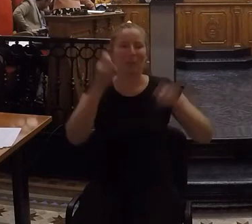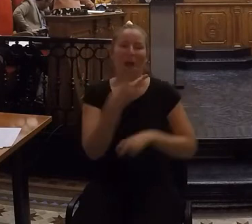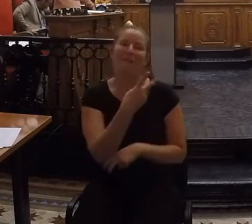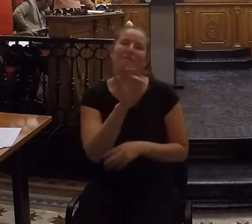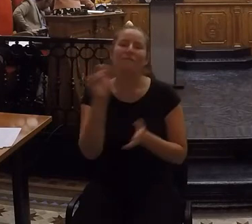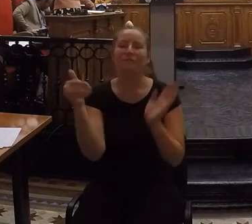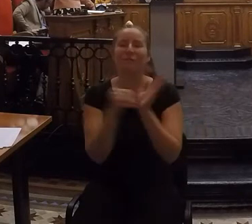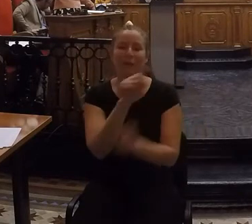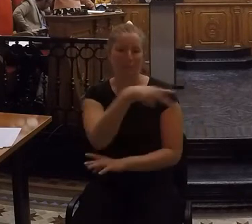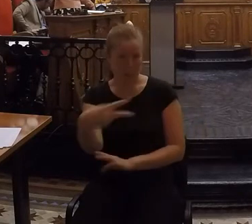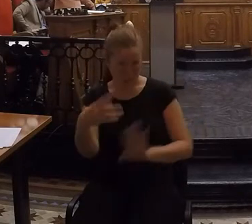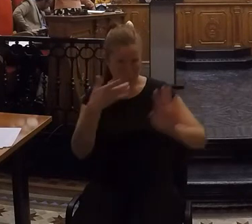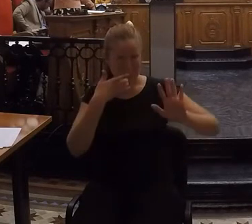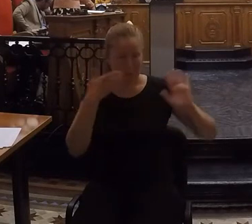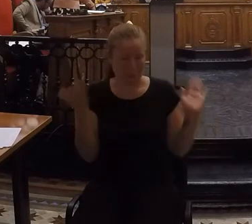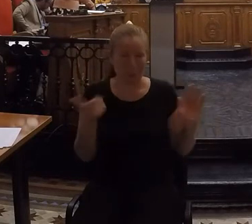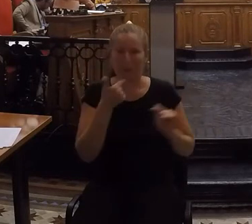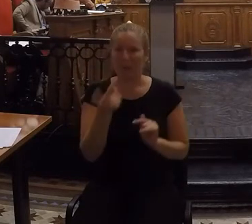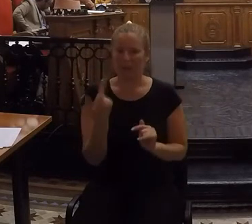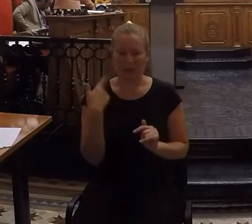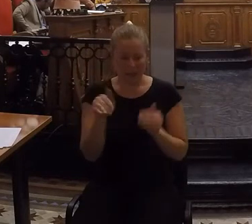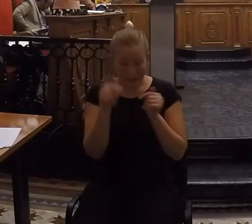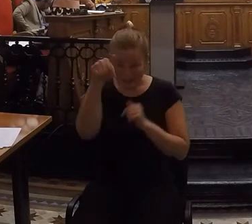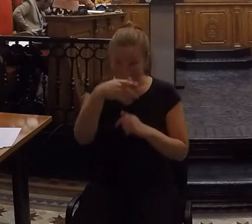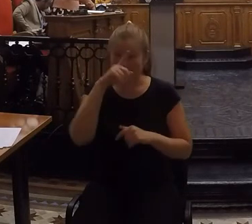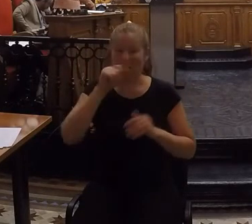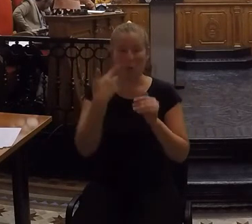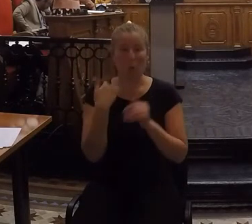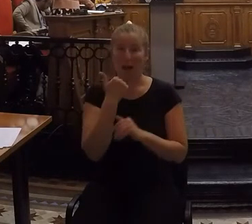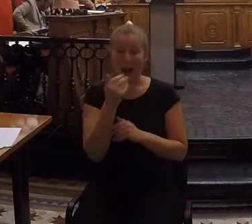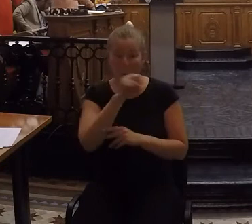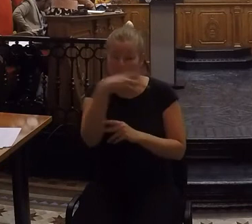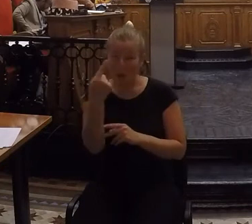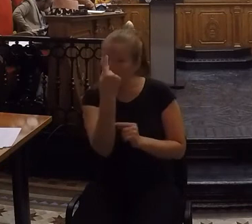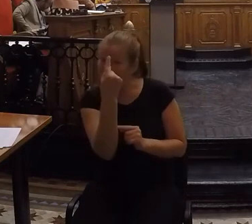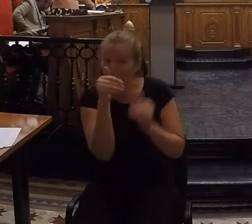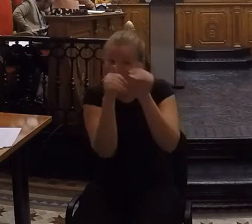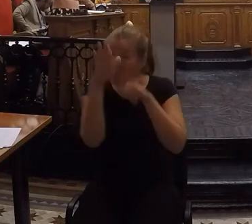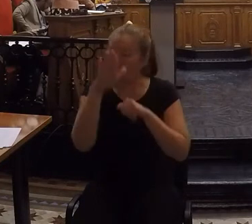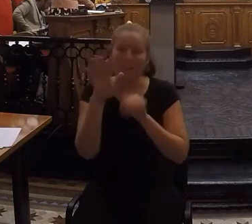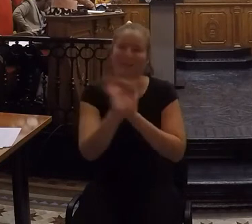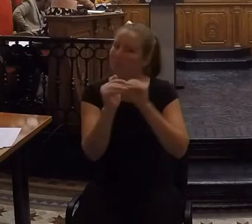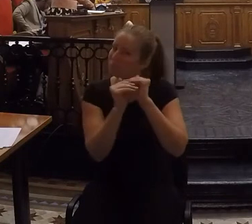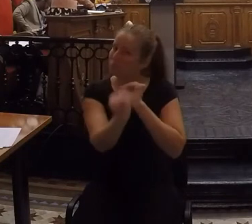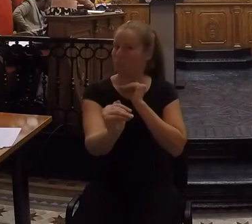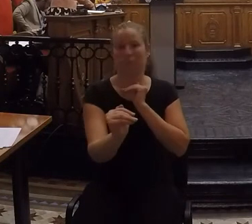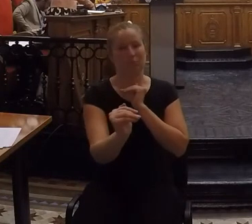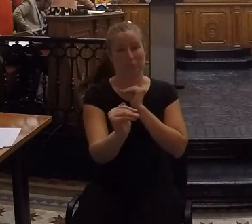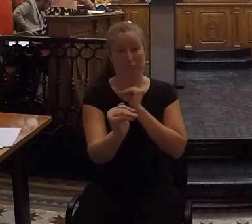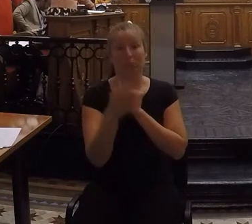Relaciones institucionales no suben ni un euro, ni un euro, ni uno. Lo que pasa es que